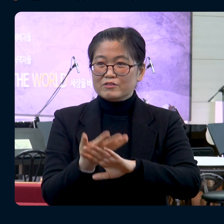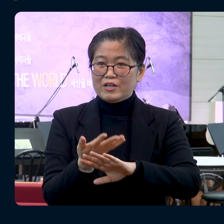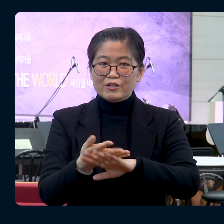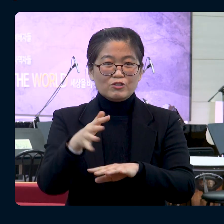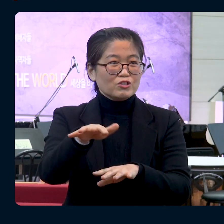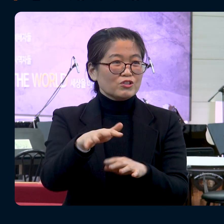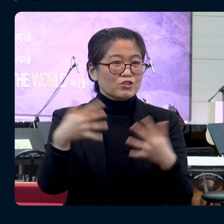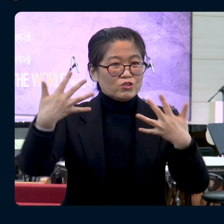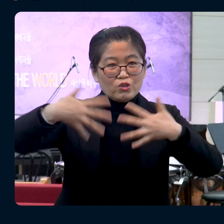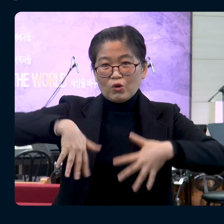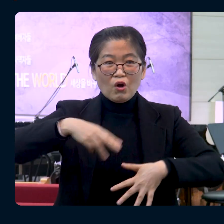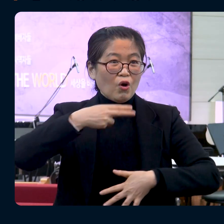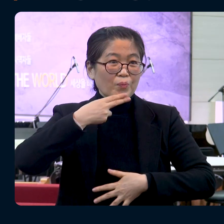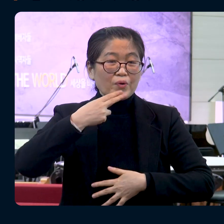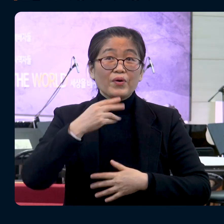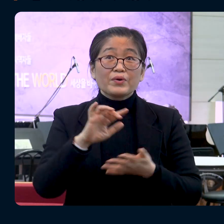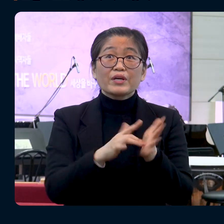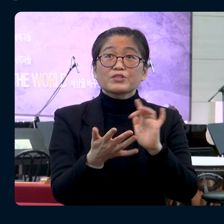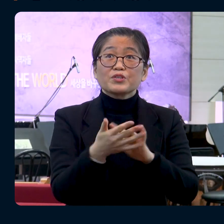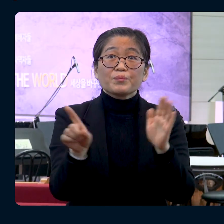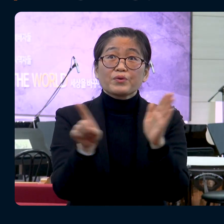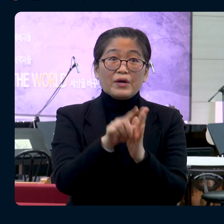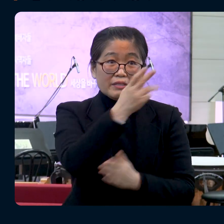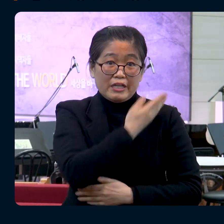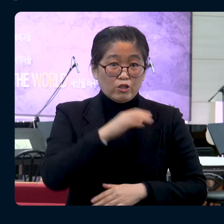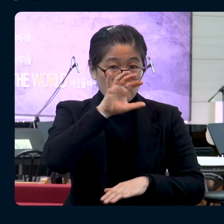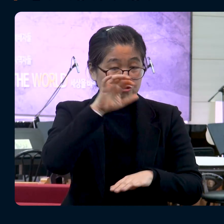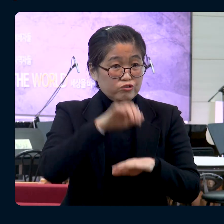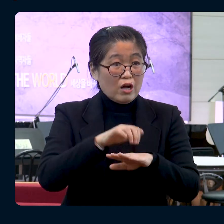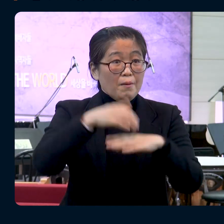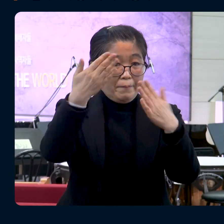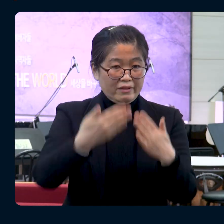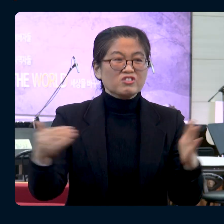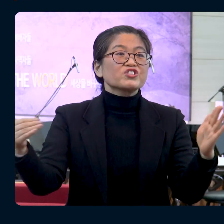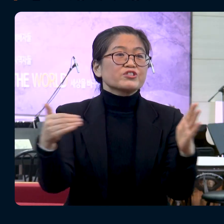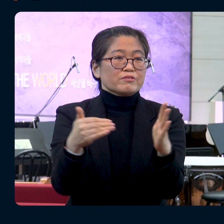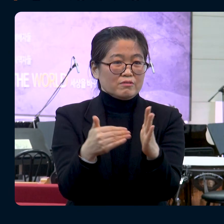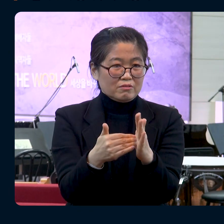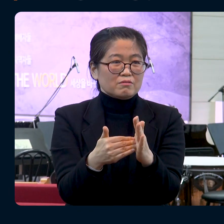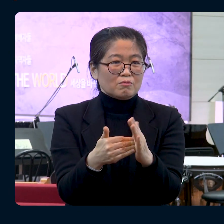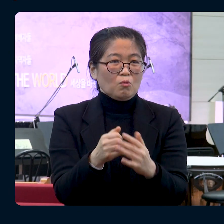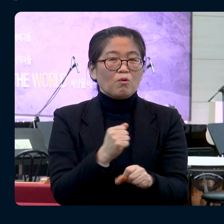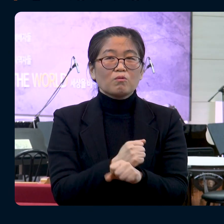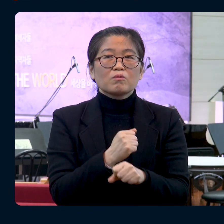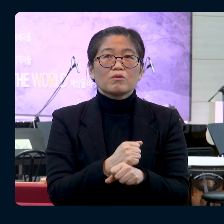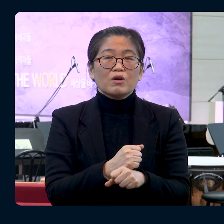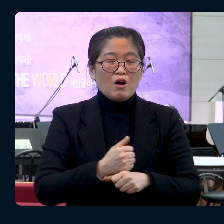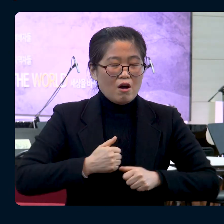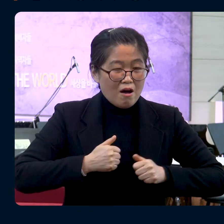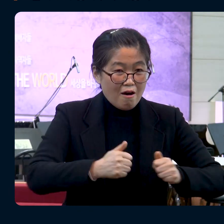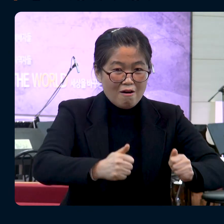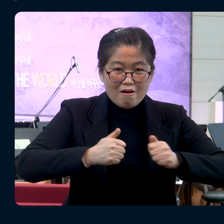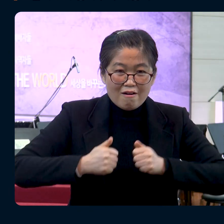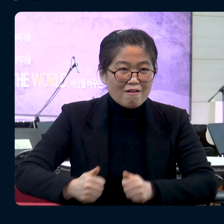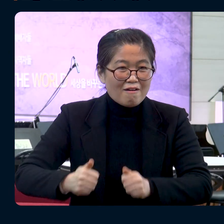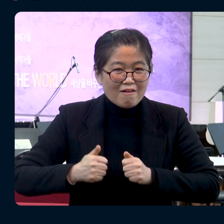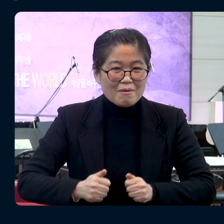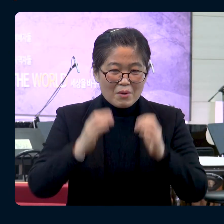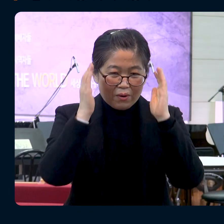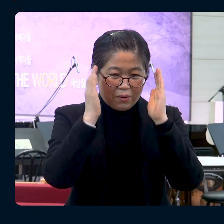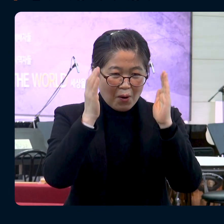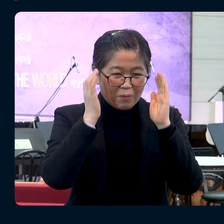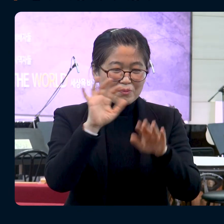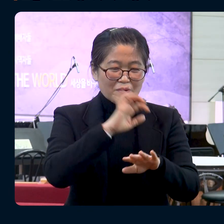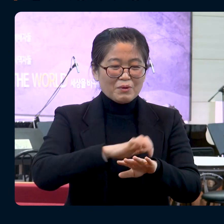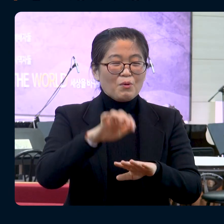넌 여기 들어오려면 그냥 들어오면 되는데 예수 믿고 제자 훈련 받아야 된다. 정말 열심히 받습니다. 그렇게